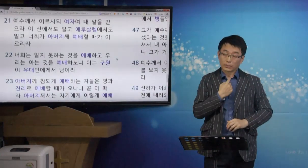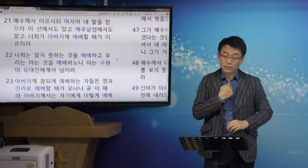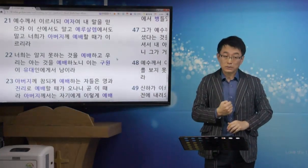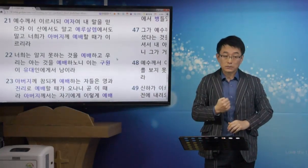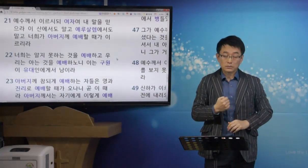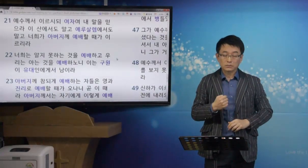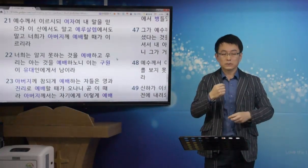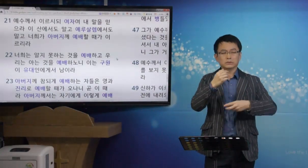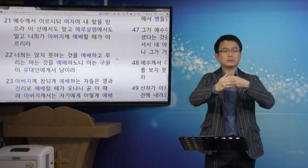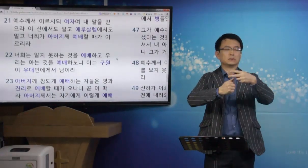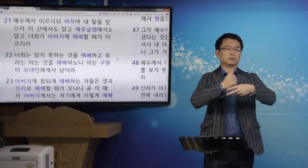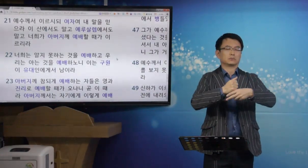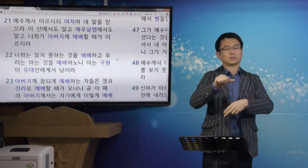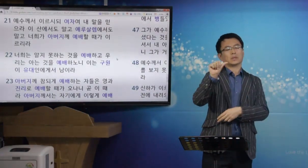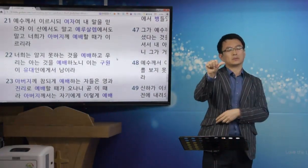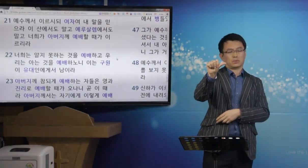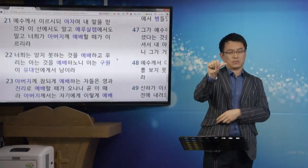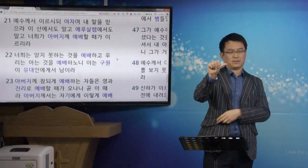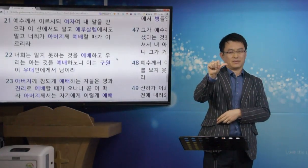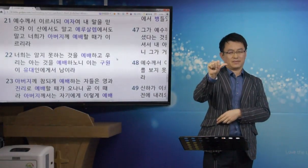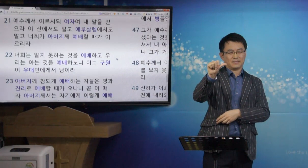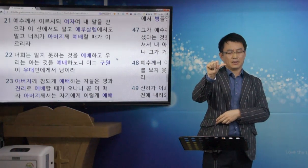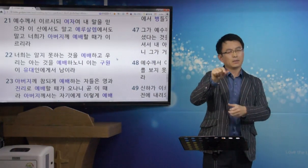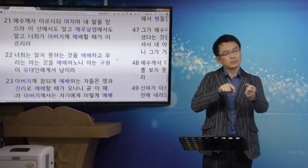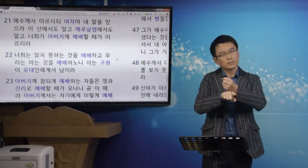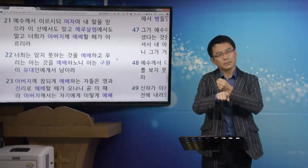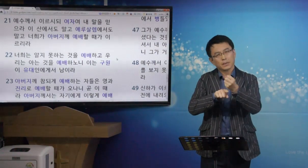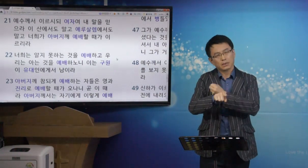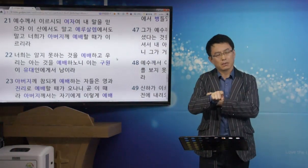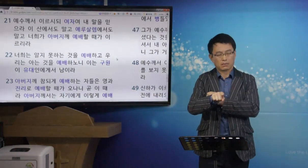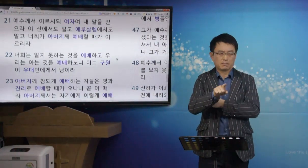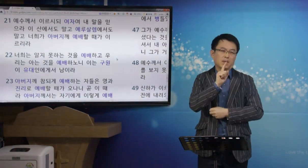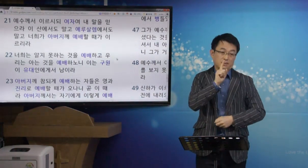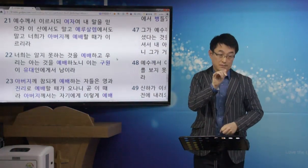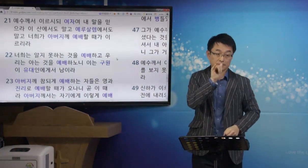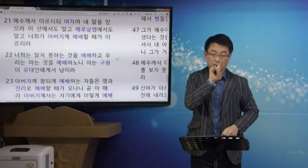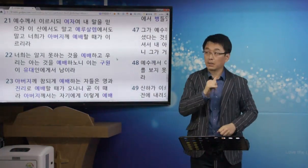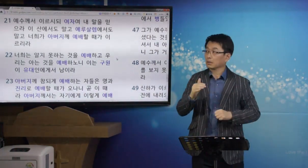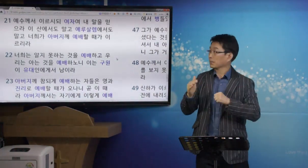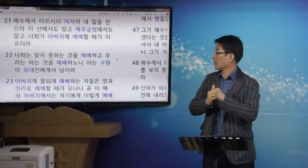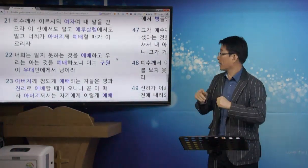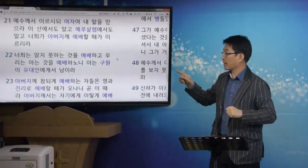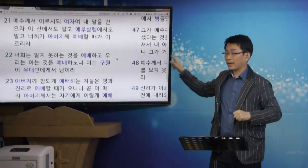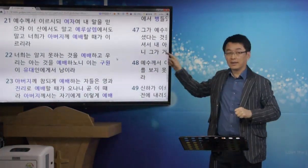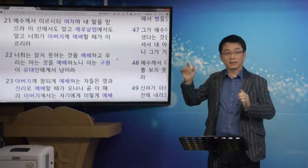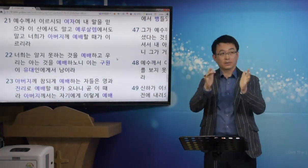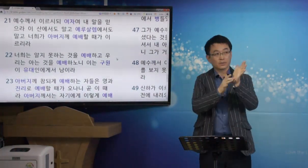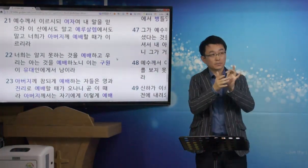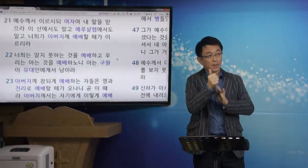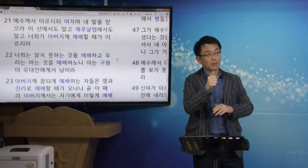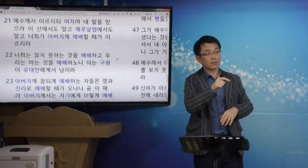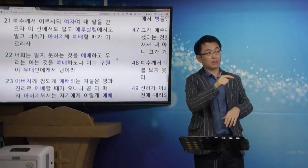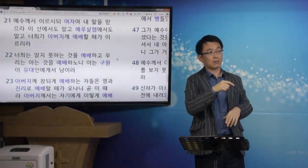그 괴로움을 겪었던 그 다섯 신을 의미하는 것이죠.